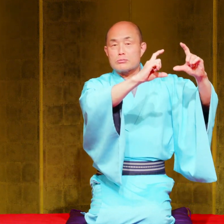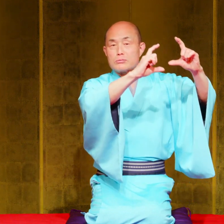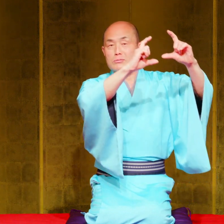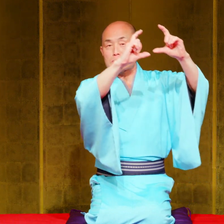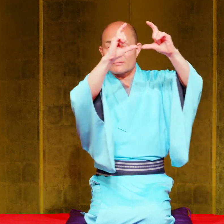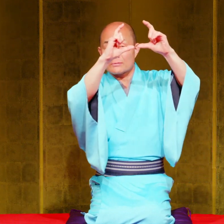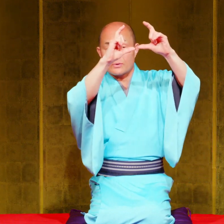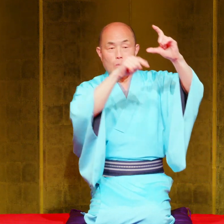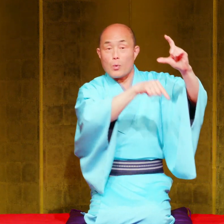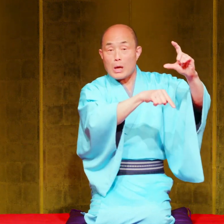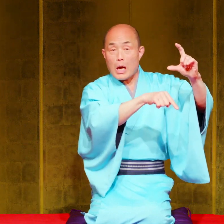太陽が上がってきました。